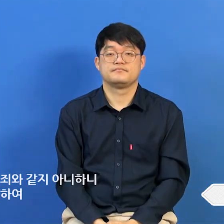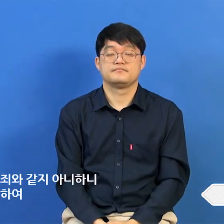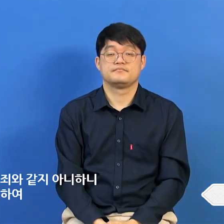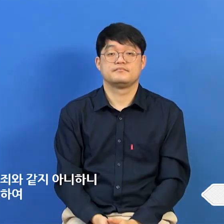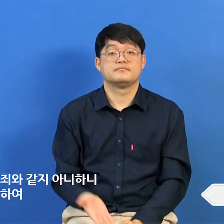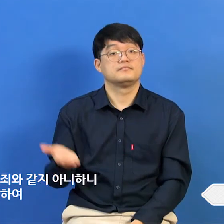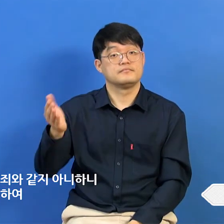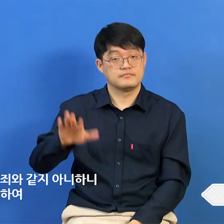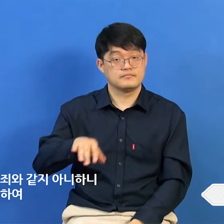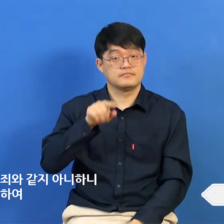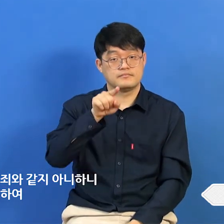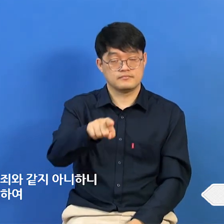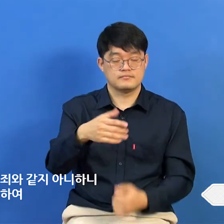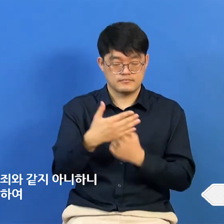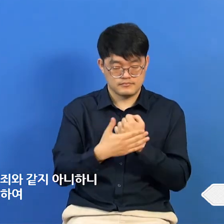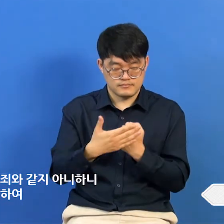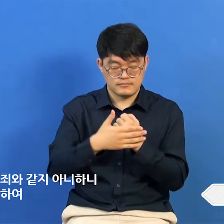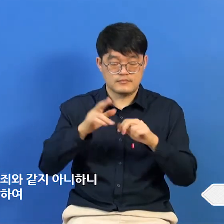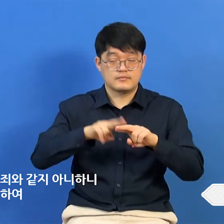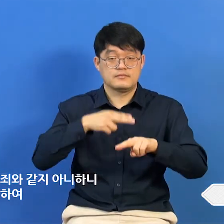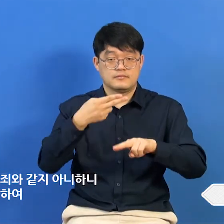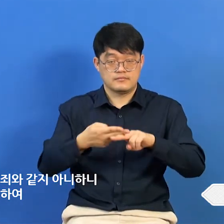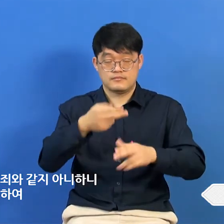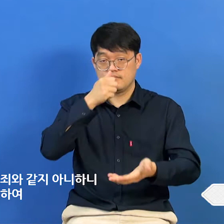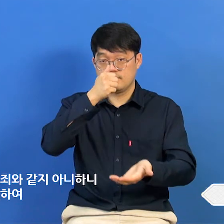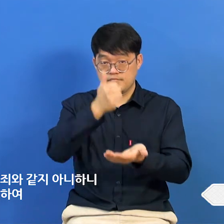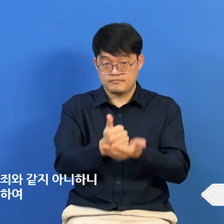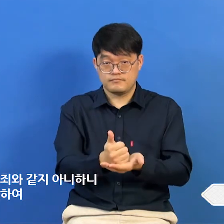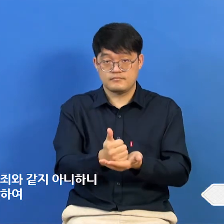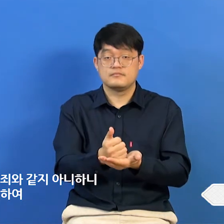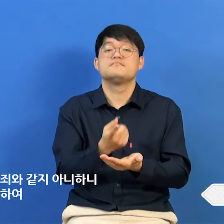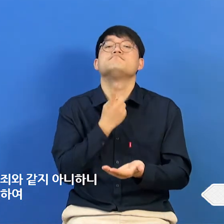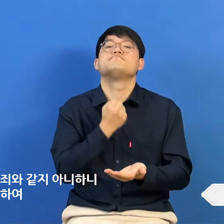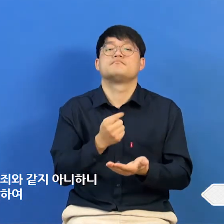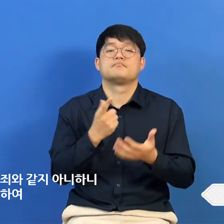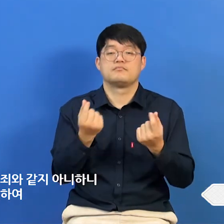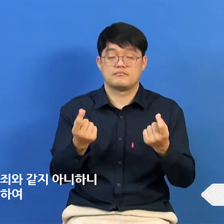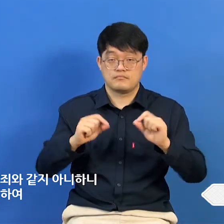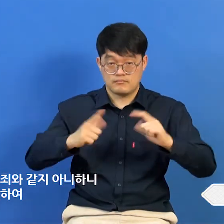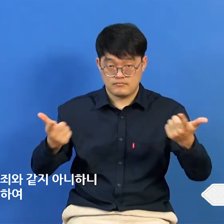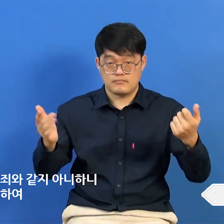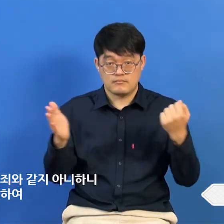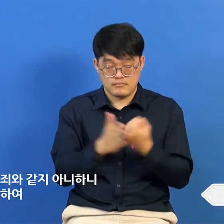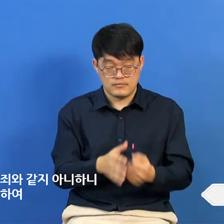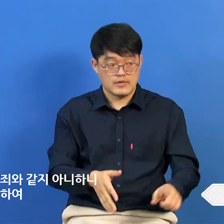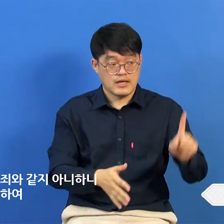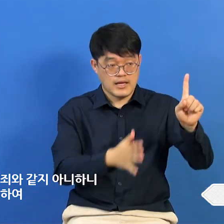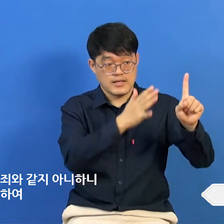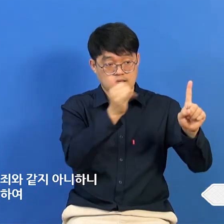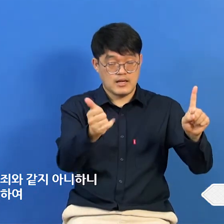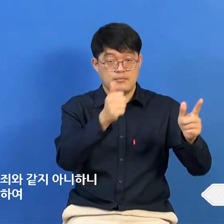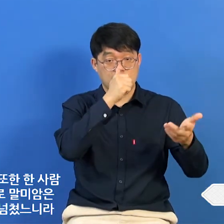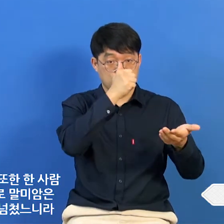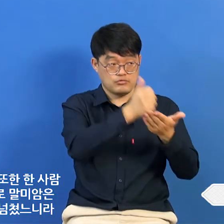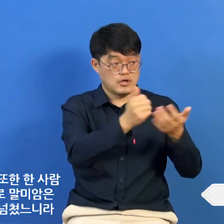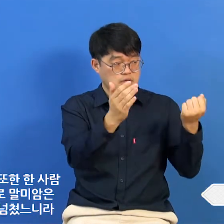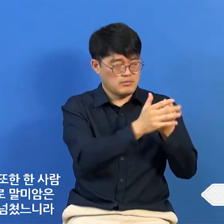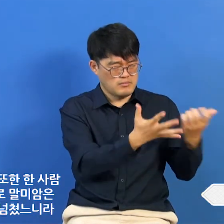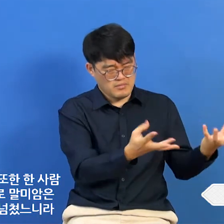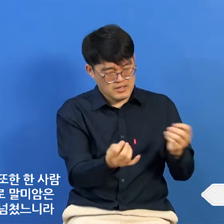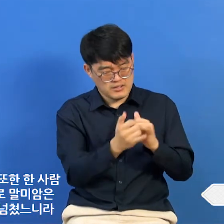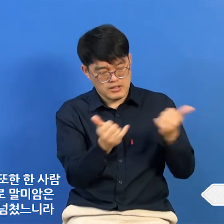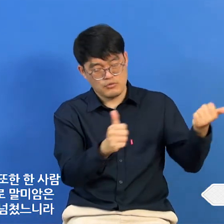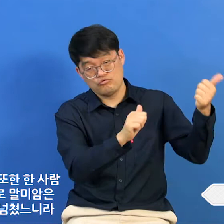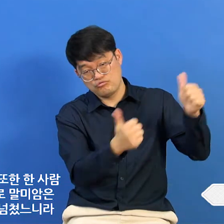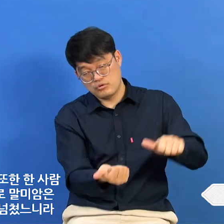그러나 이 은사는 그 범죄와 같지 아니하니 곧 한 사람의 범죄를 인하여 많은 사람이 죽었은즉 더욱